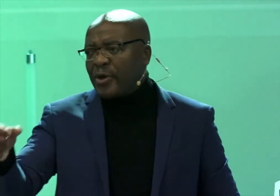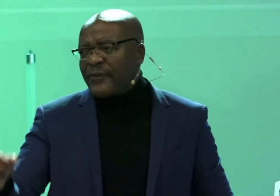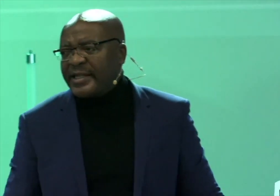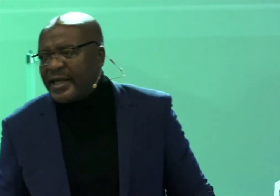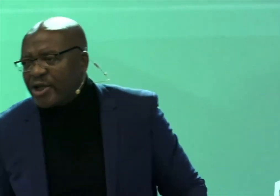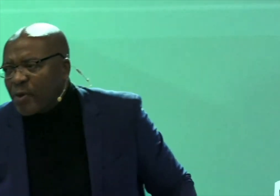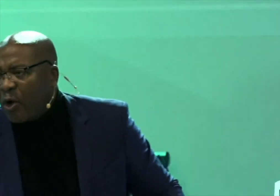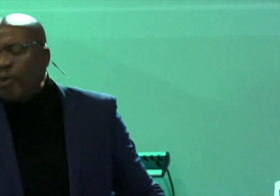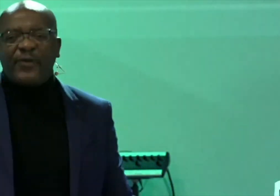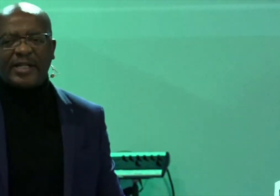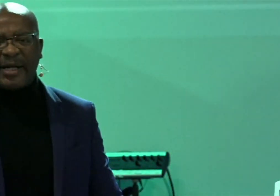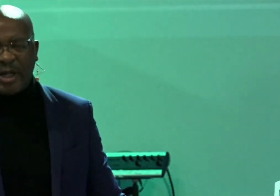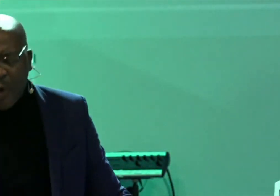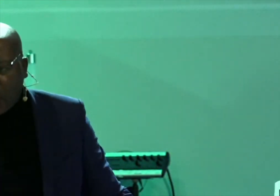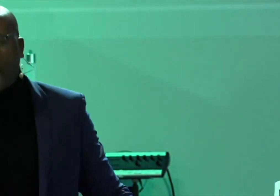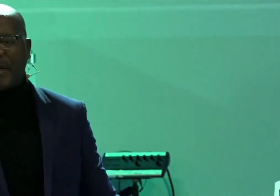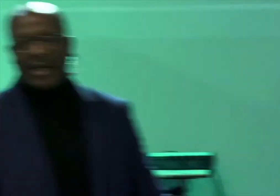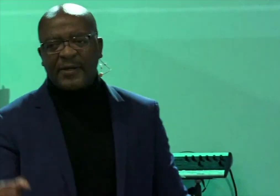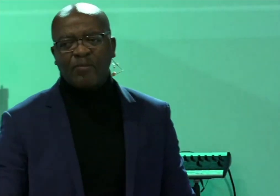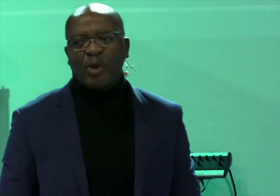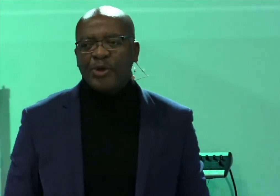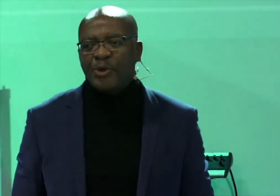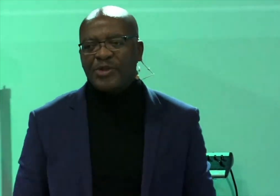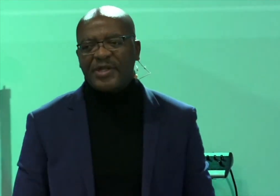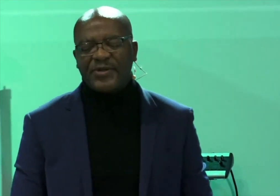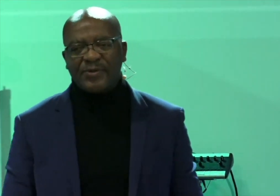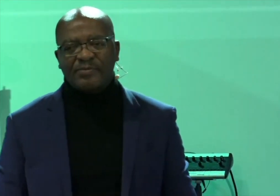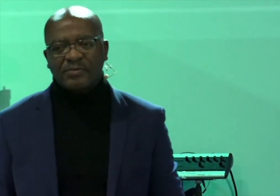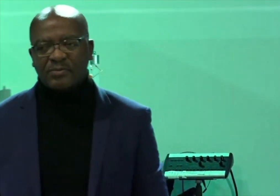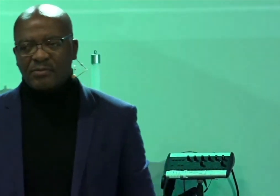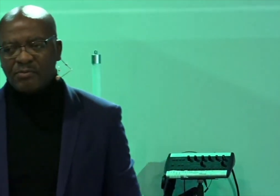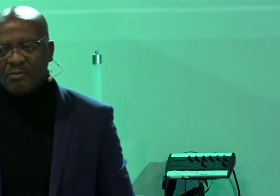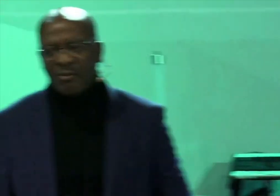Alors si tu es fatigué, sois relevé ce matin, sois encouragé au nom de Jésus.